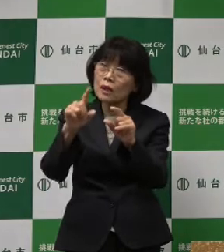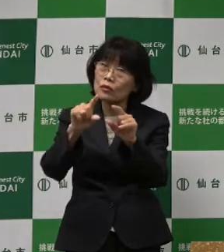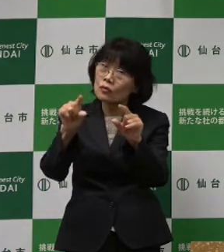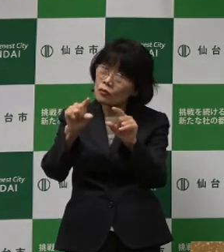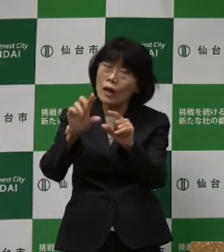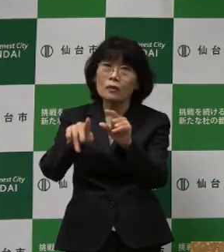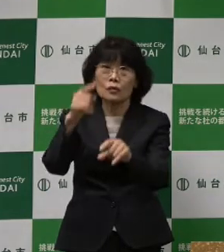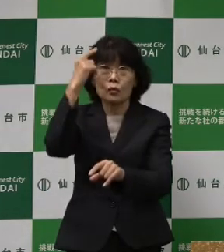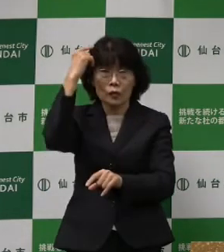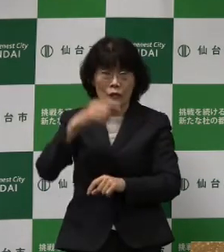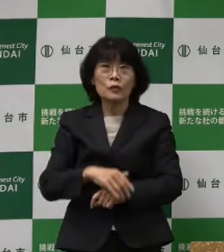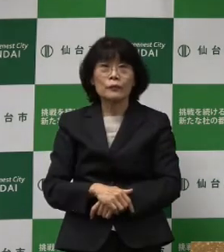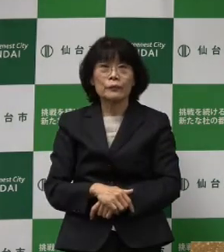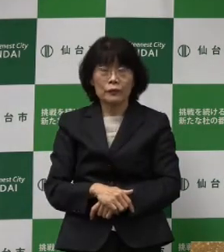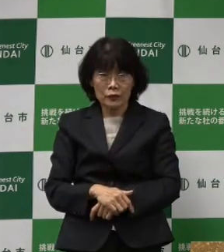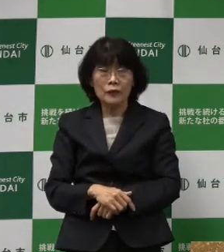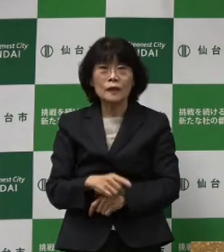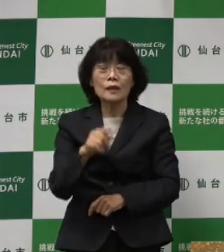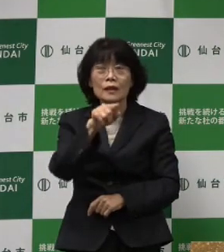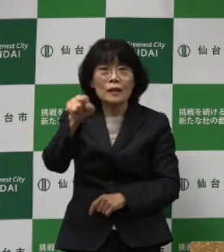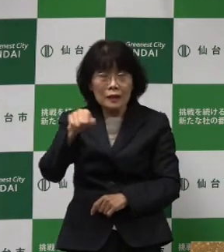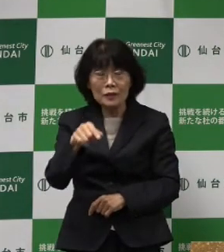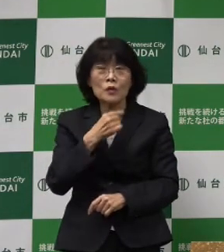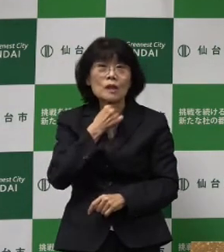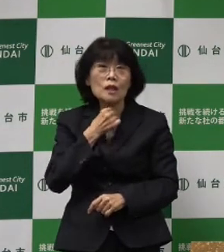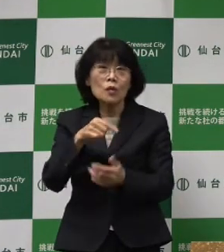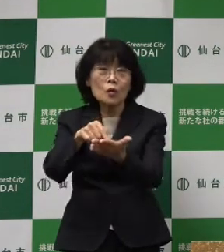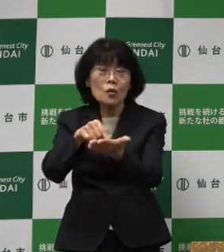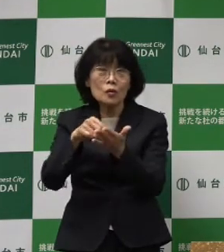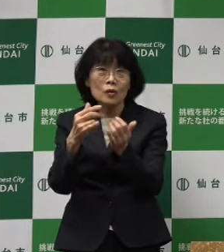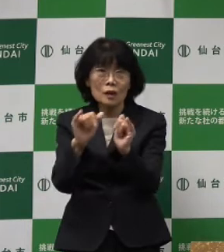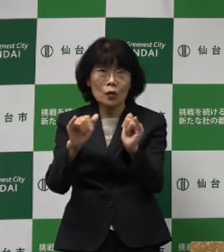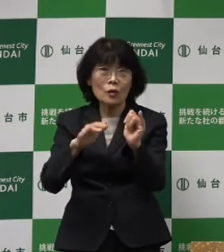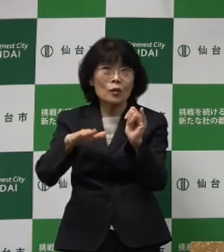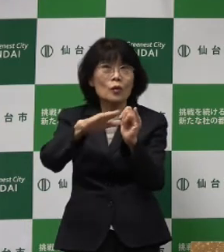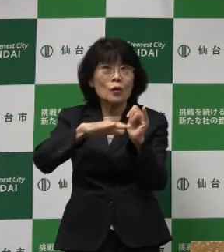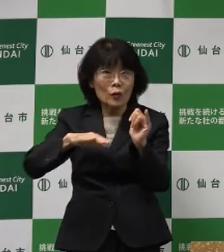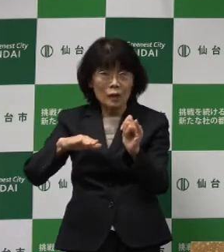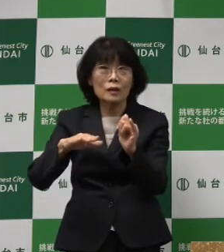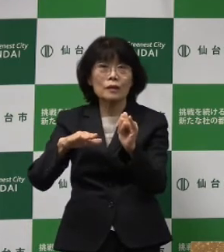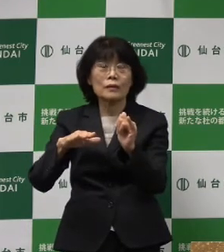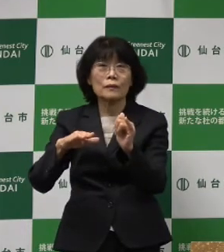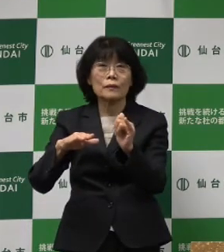して、希望される方のほとんどは、もうすでに